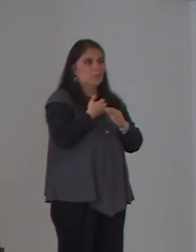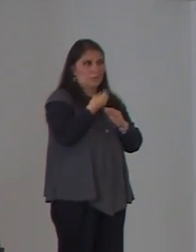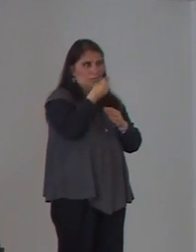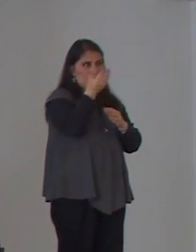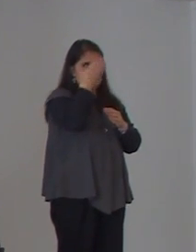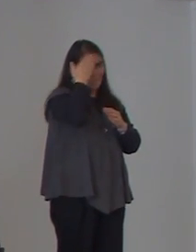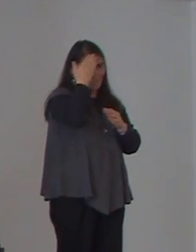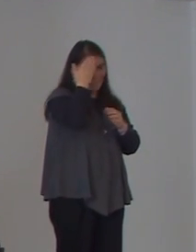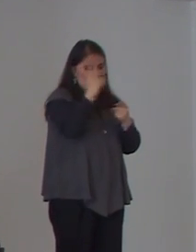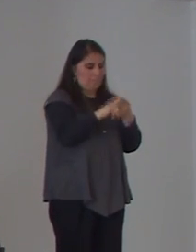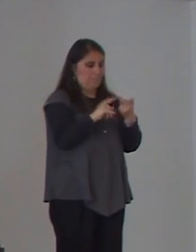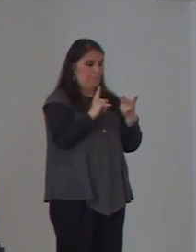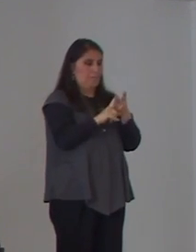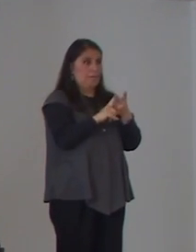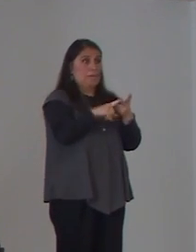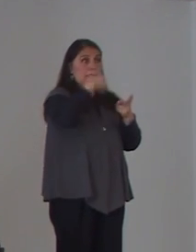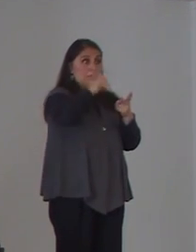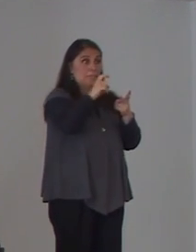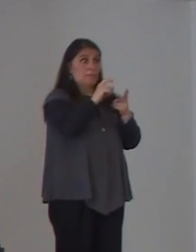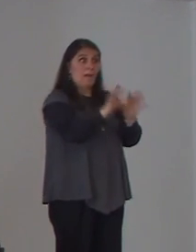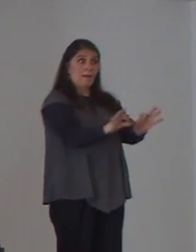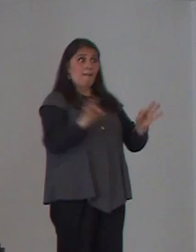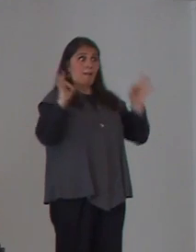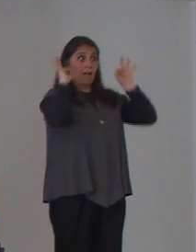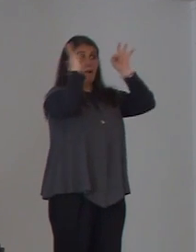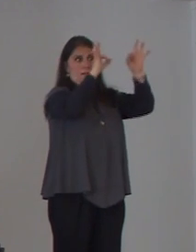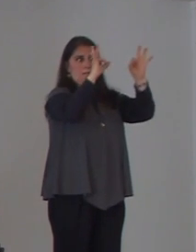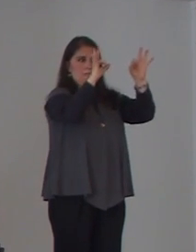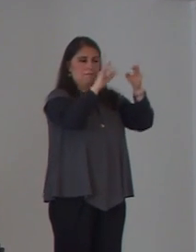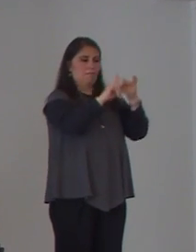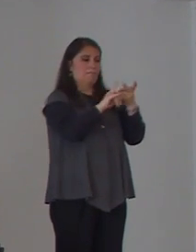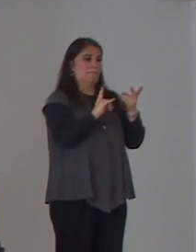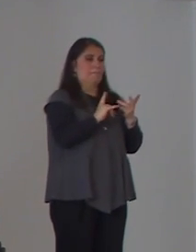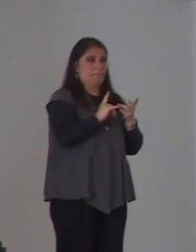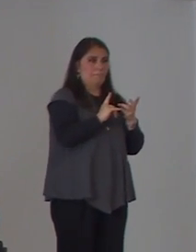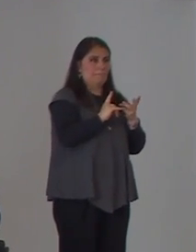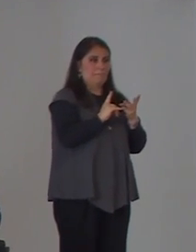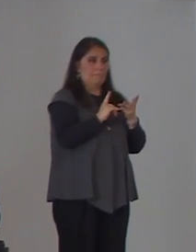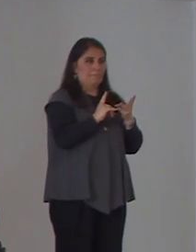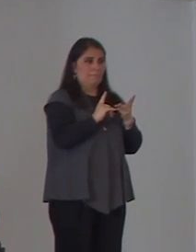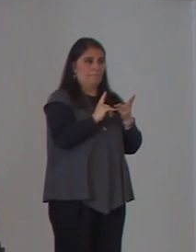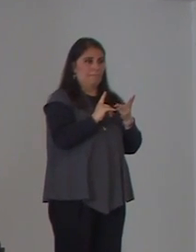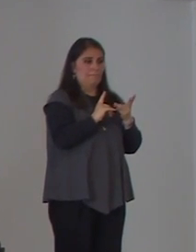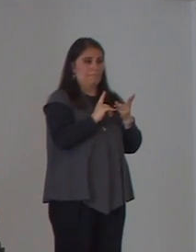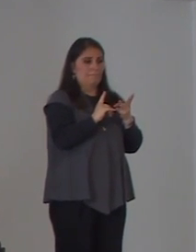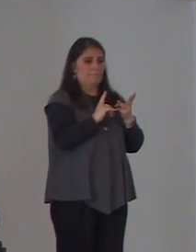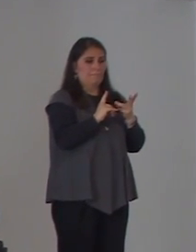unos estándares altos de calidad. Sin embargo, al niño que